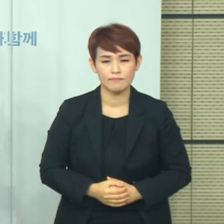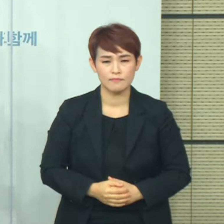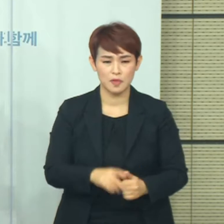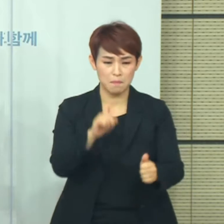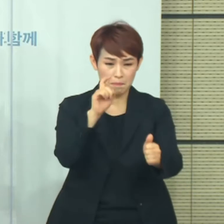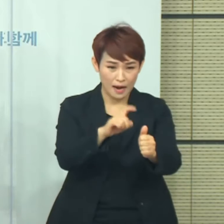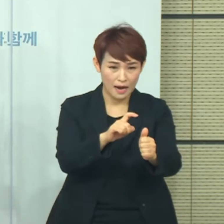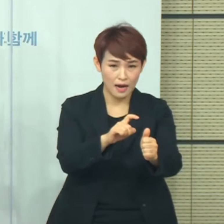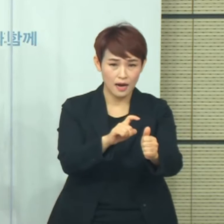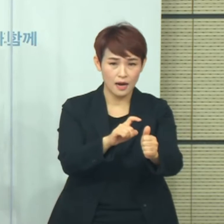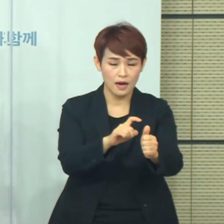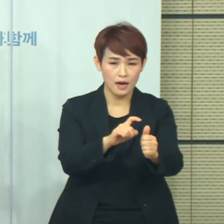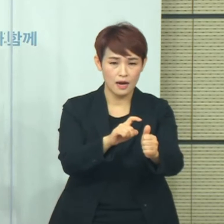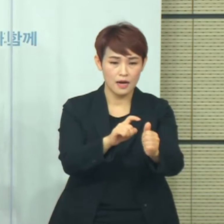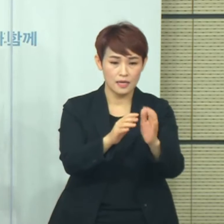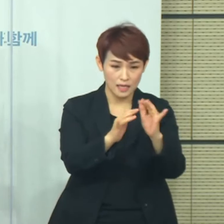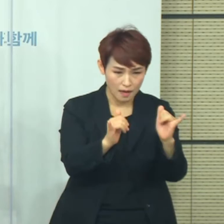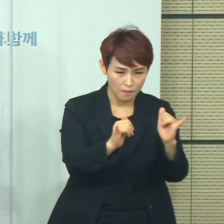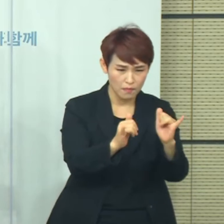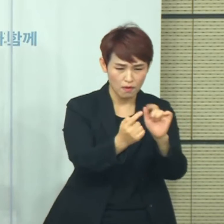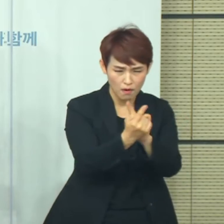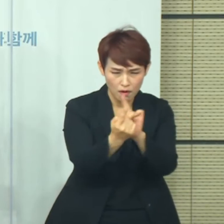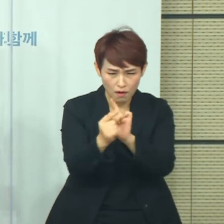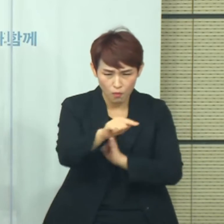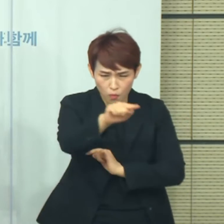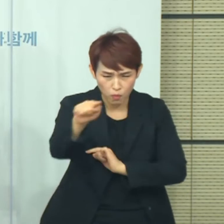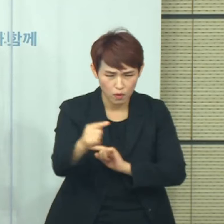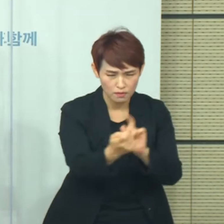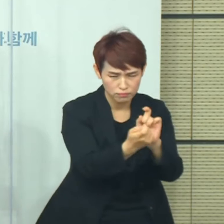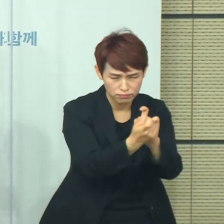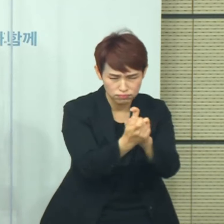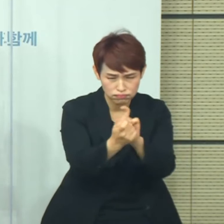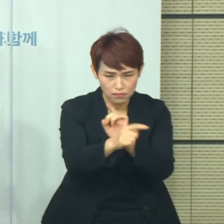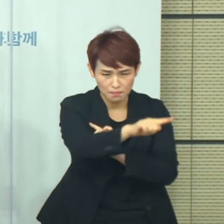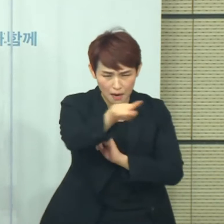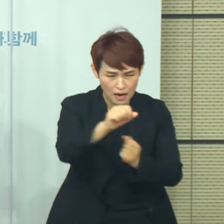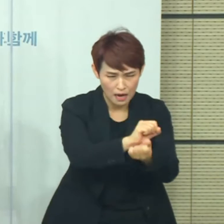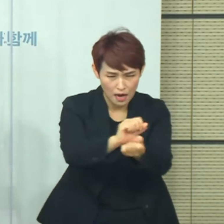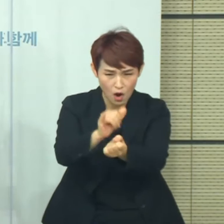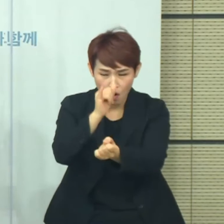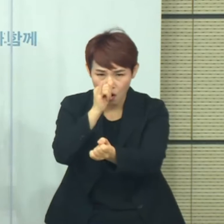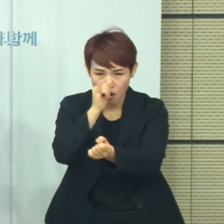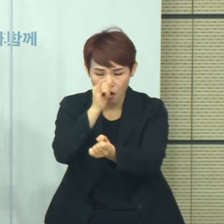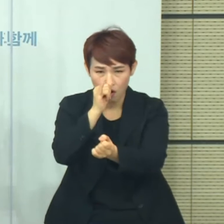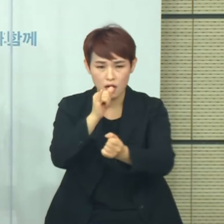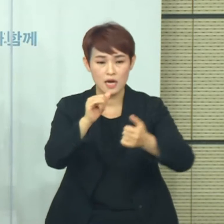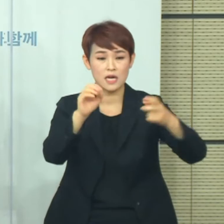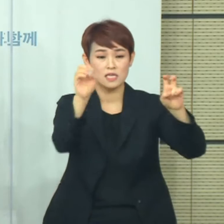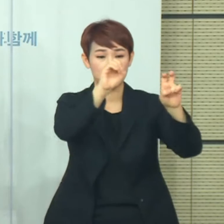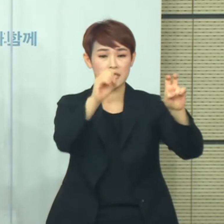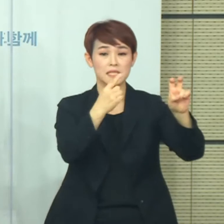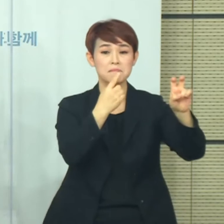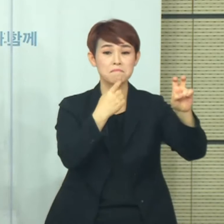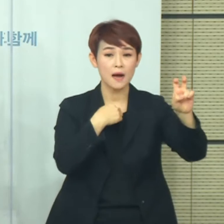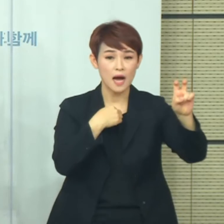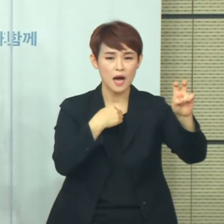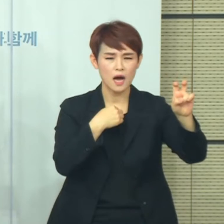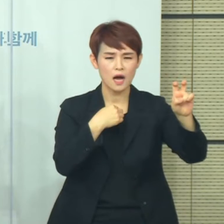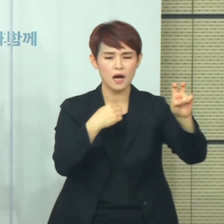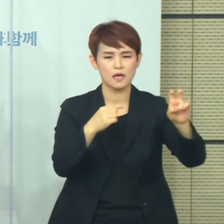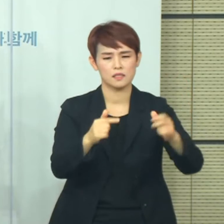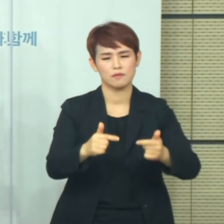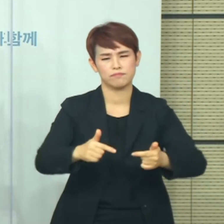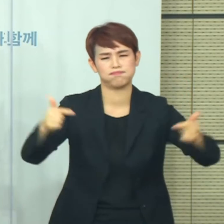확진자 대신 확진자 접촉 등 개인 간의 접촉이 차지하는 비율은 약 20%에서 40%